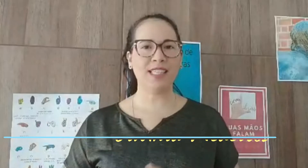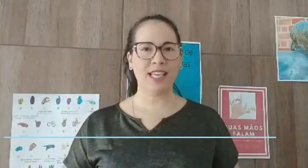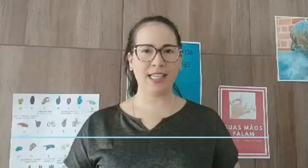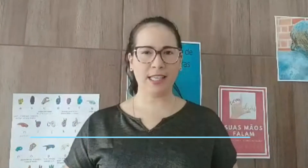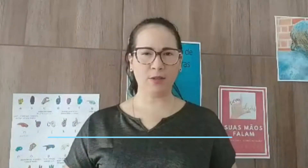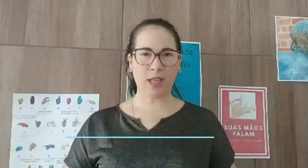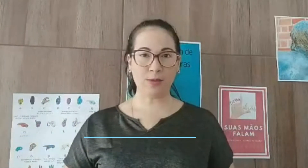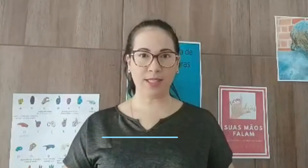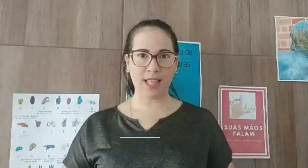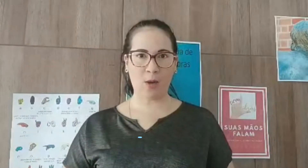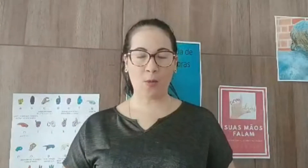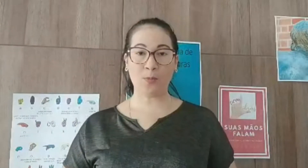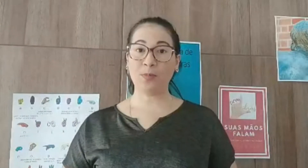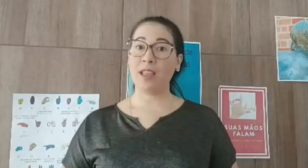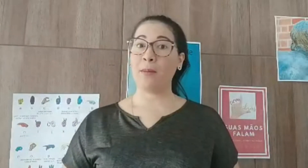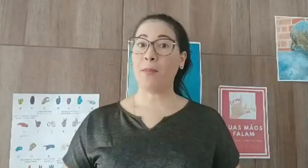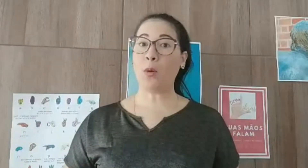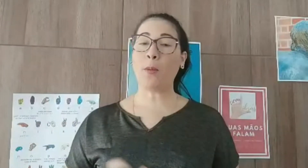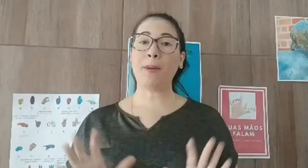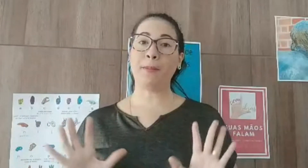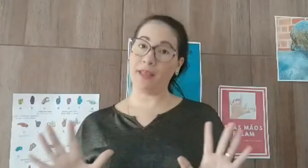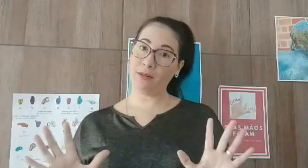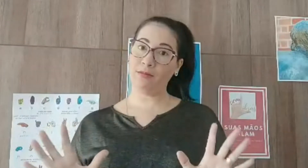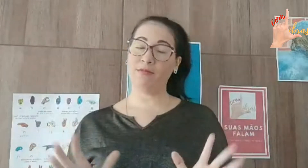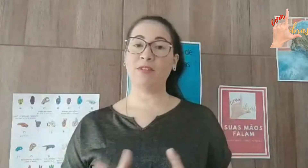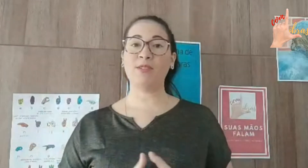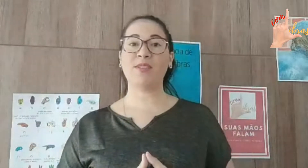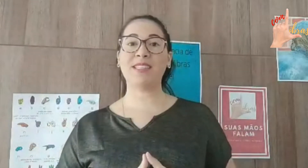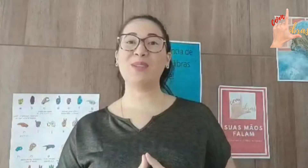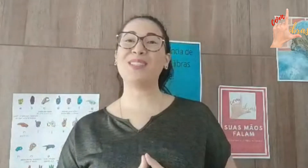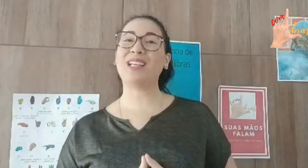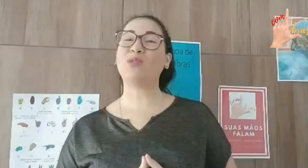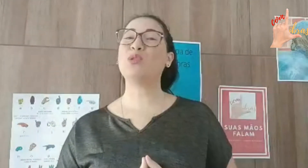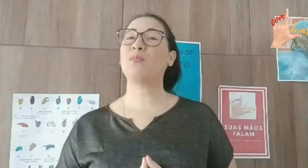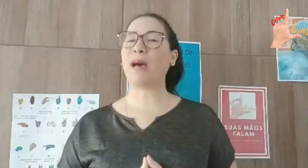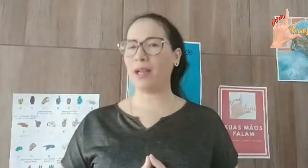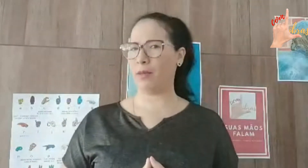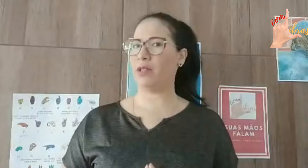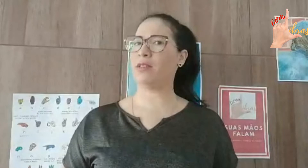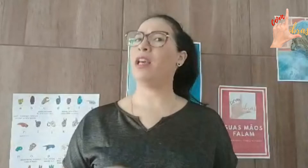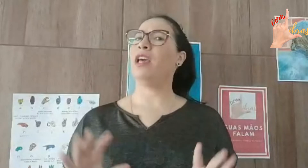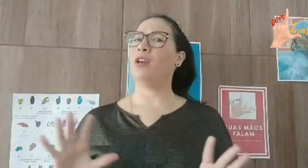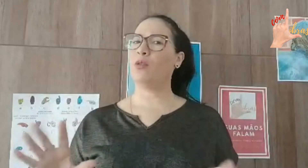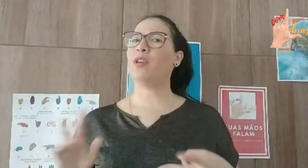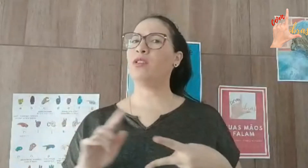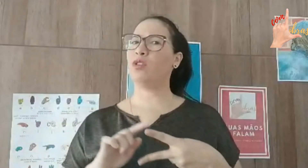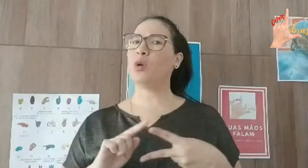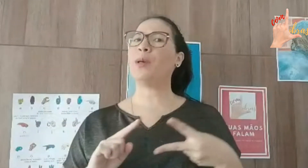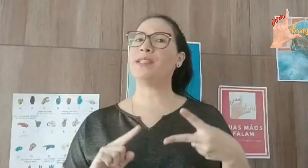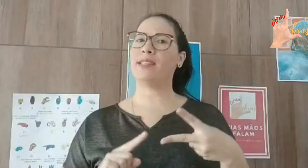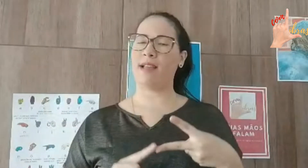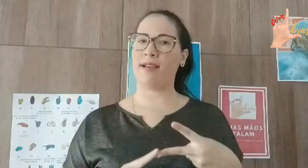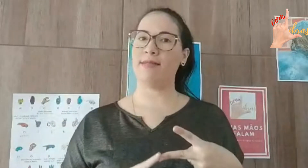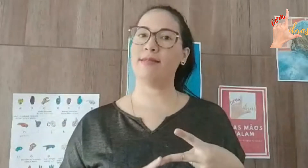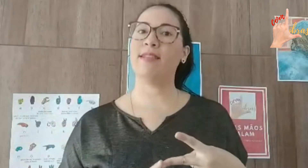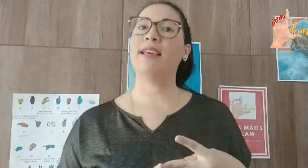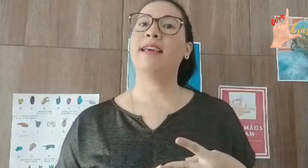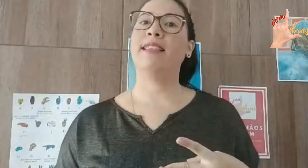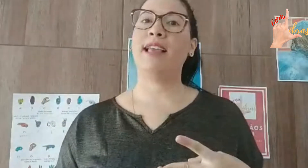e executar um sinal. Bom, primeiro vamos fazer o sinal dos parâmetros. Eu conheço 2 sinais,